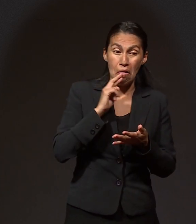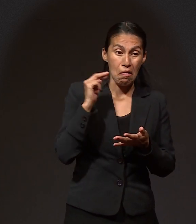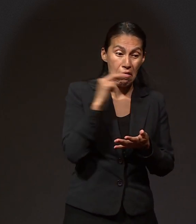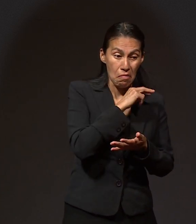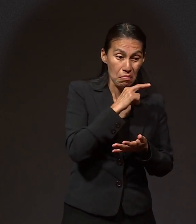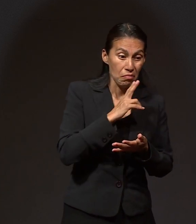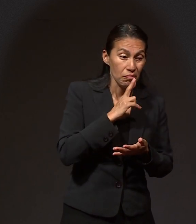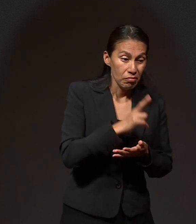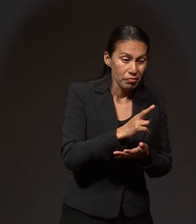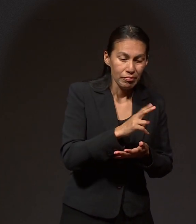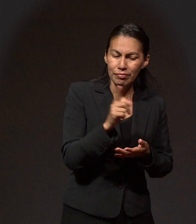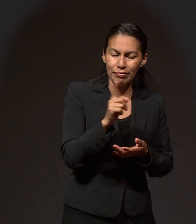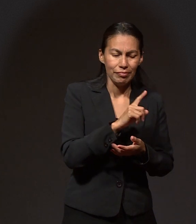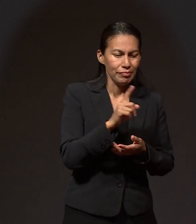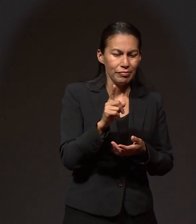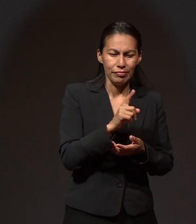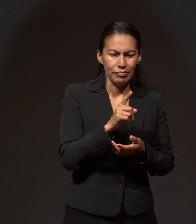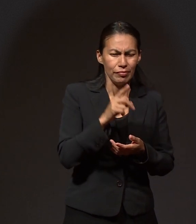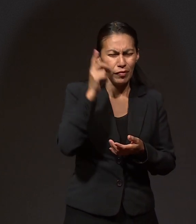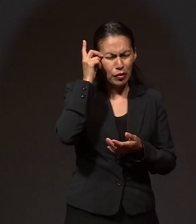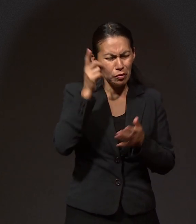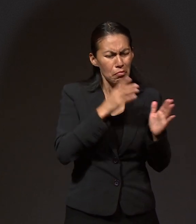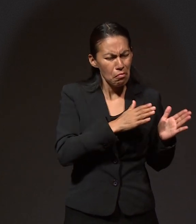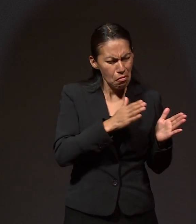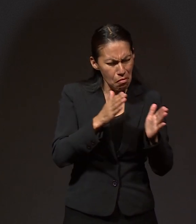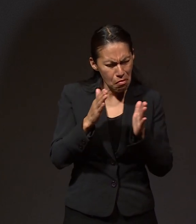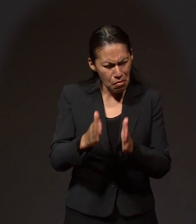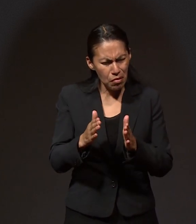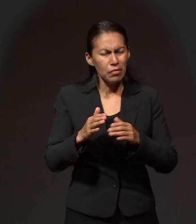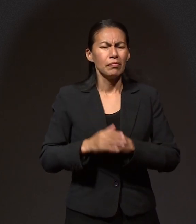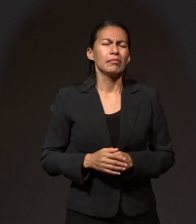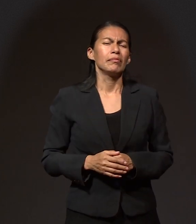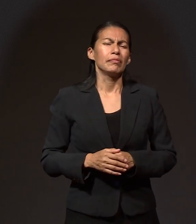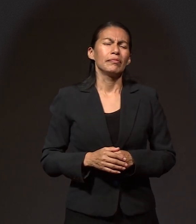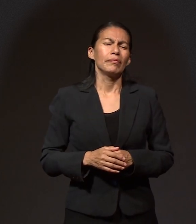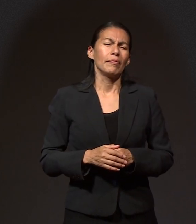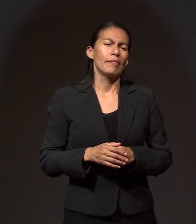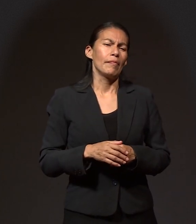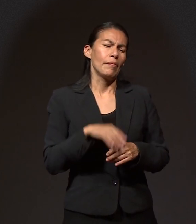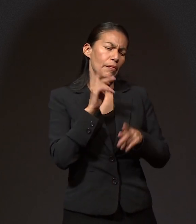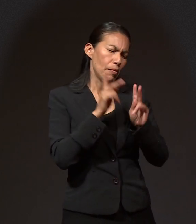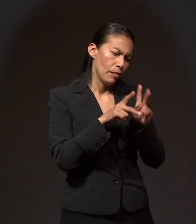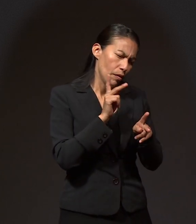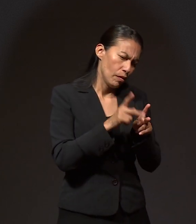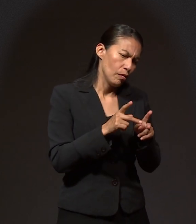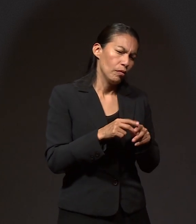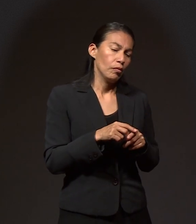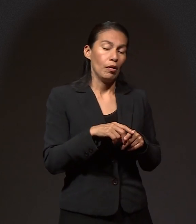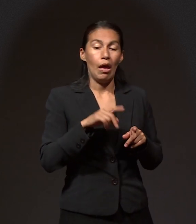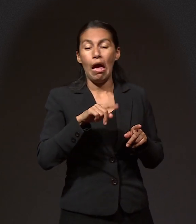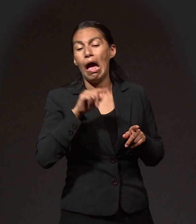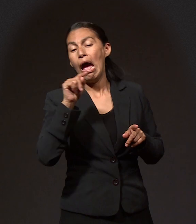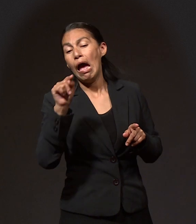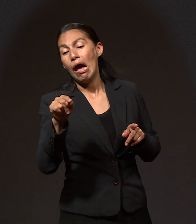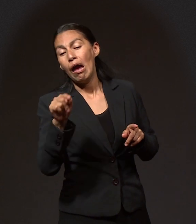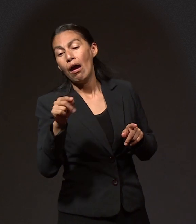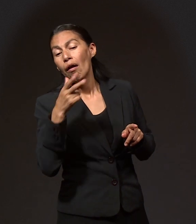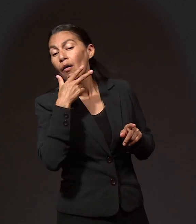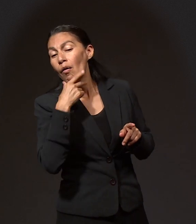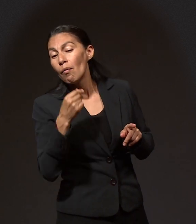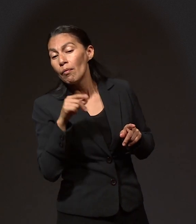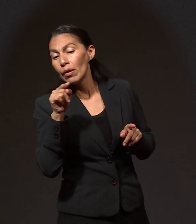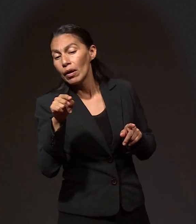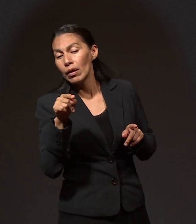contestó inmediatamente, sino que Dios habló con un hijo suyo que le dijo, ve